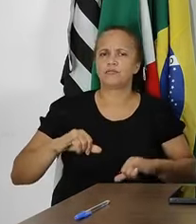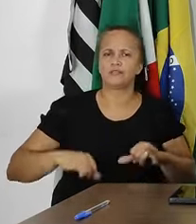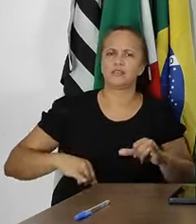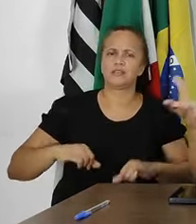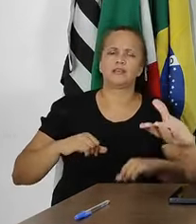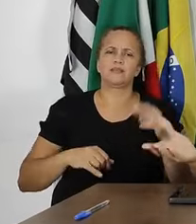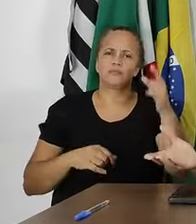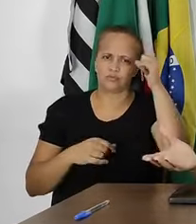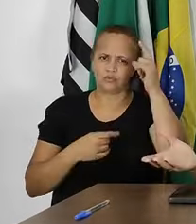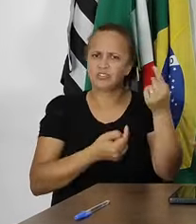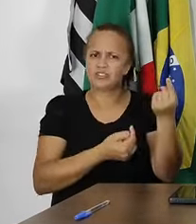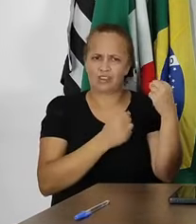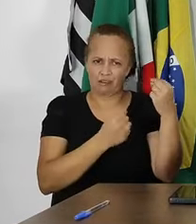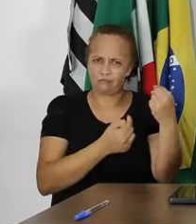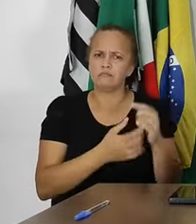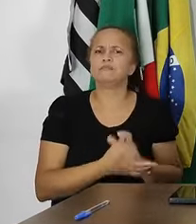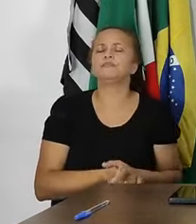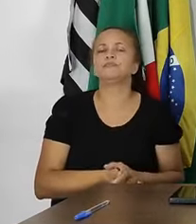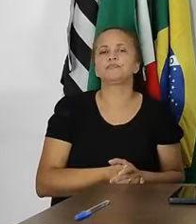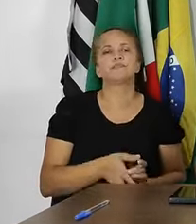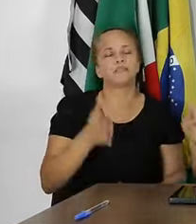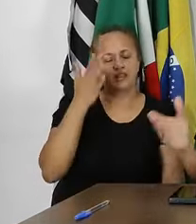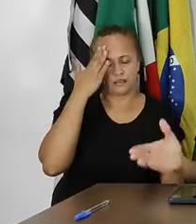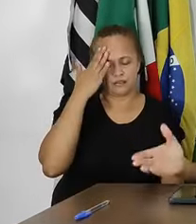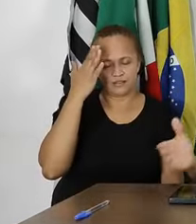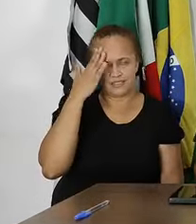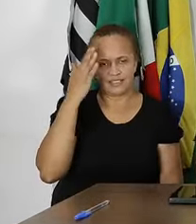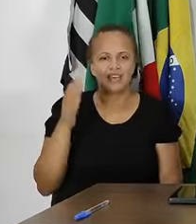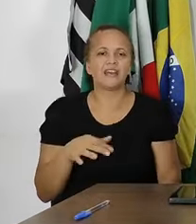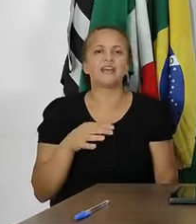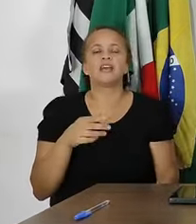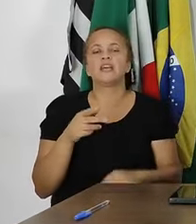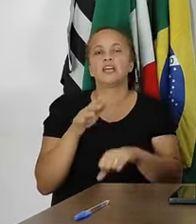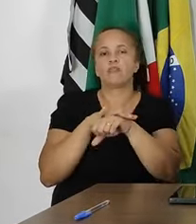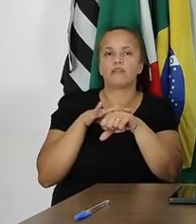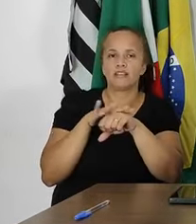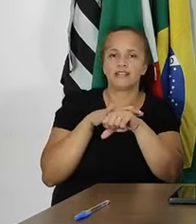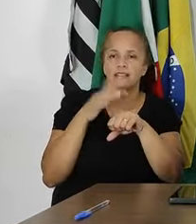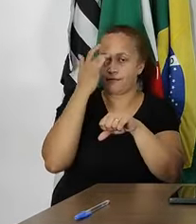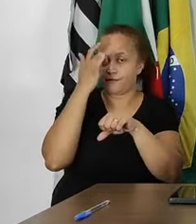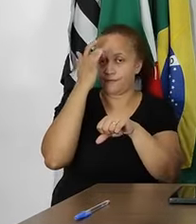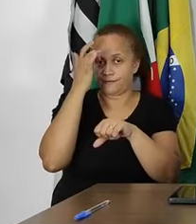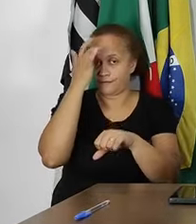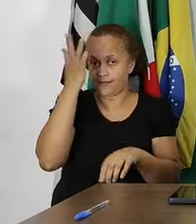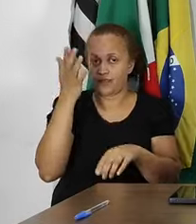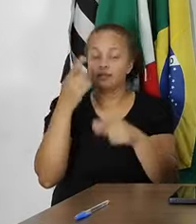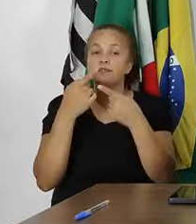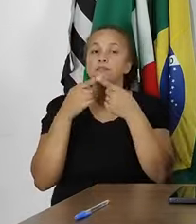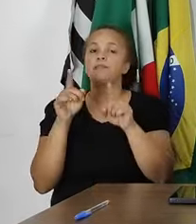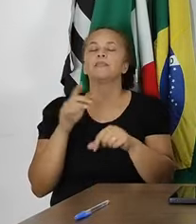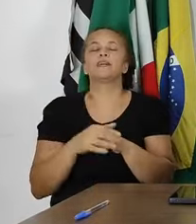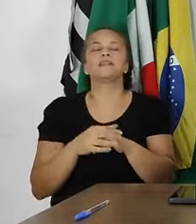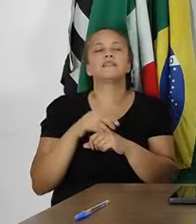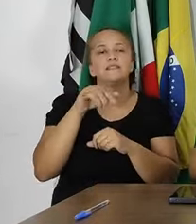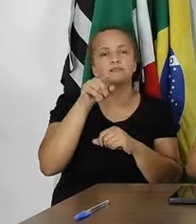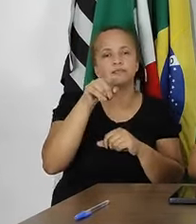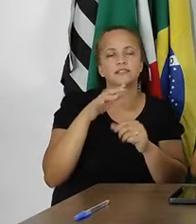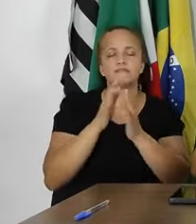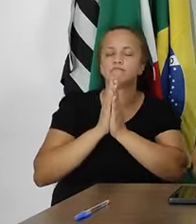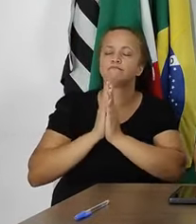É claro que falar aqui para você é muito fácil. É no dia a dia que nós provamos e experimentamos do poder dessa